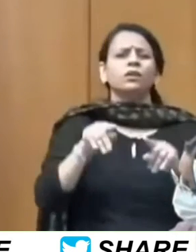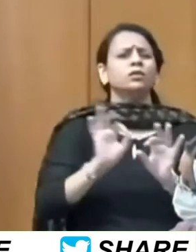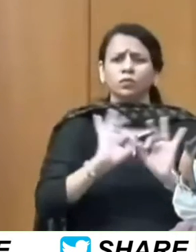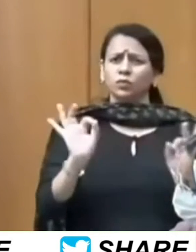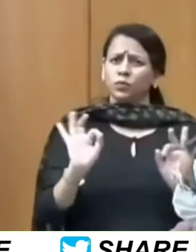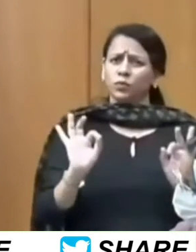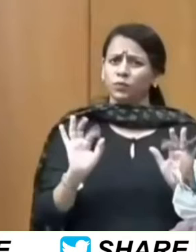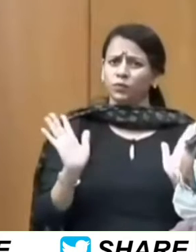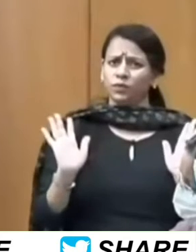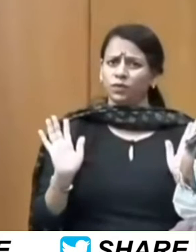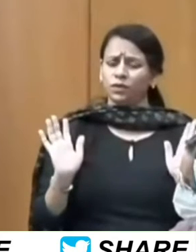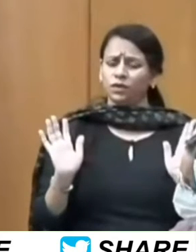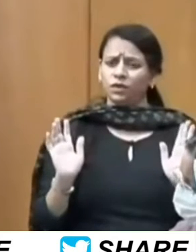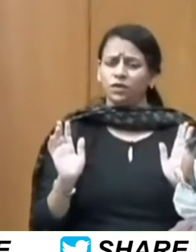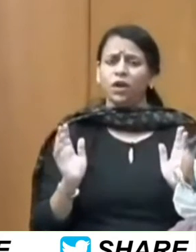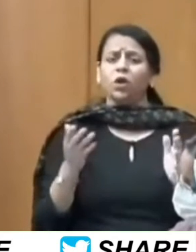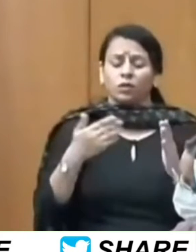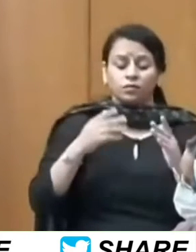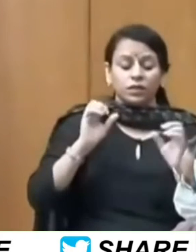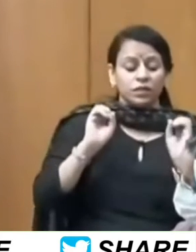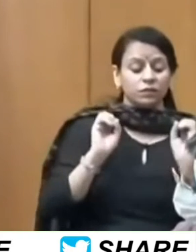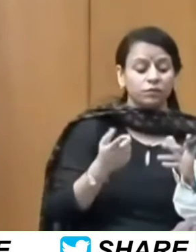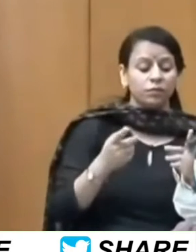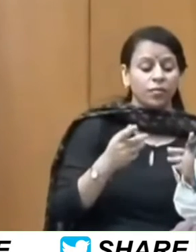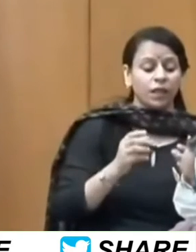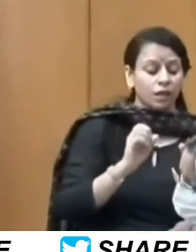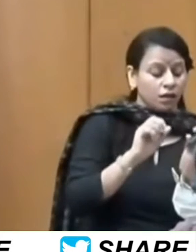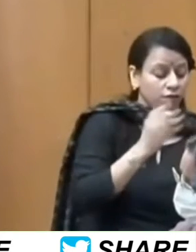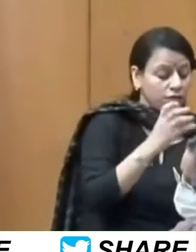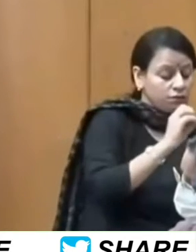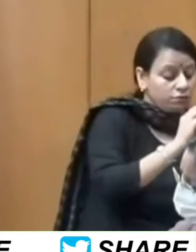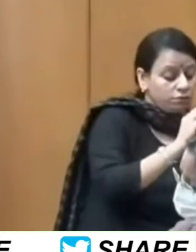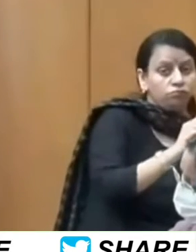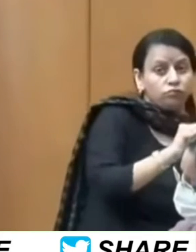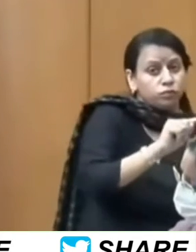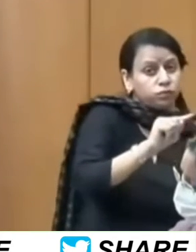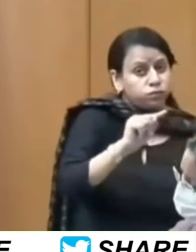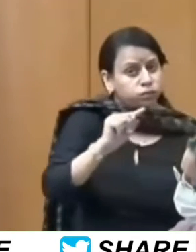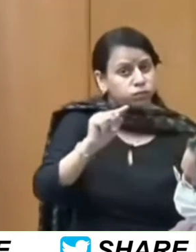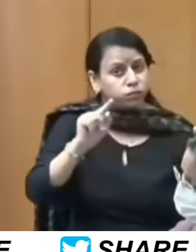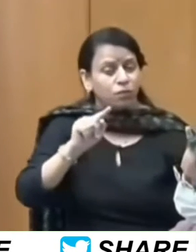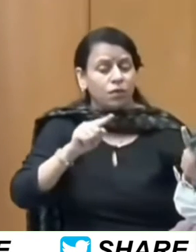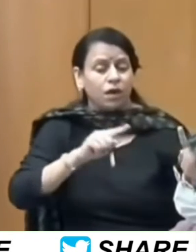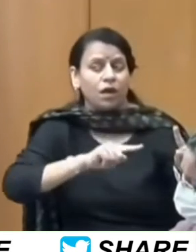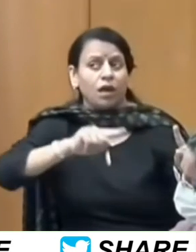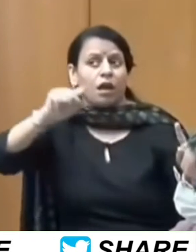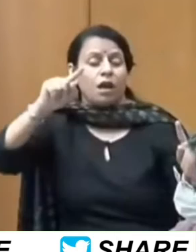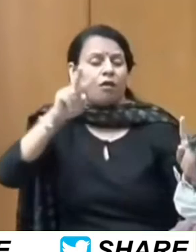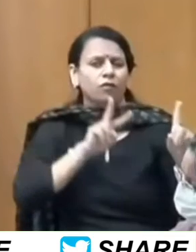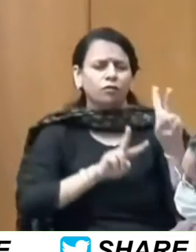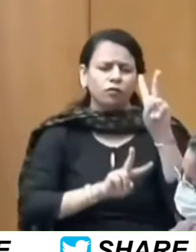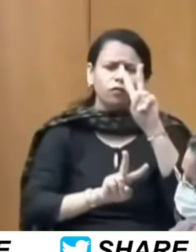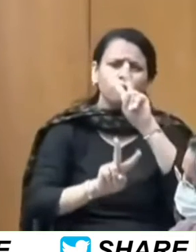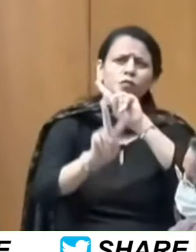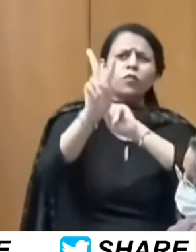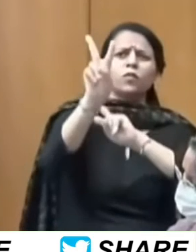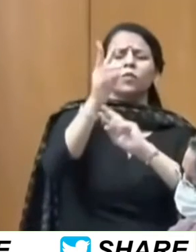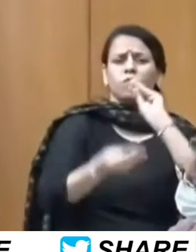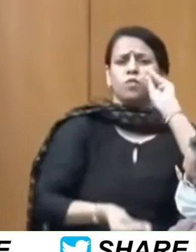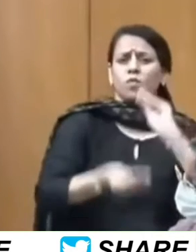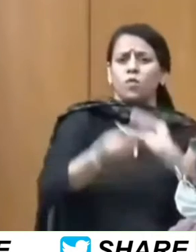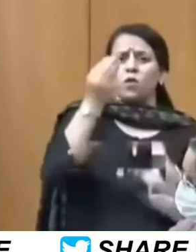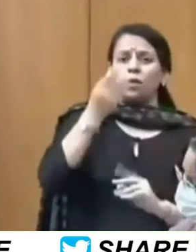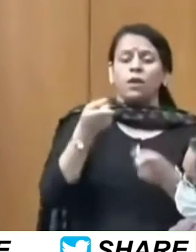है, उसकी प्रीफेस से उसकी एंड चैप्टर तक एक विजन रहती है, एक उत्साह रहती है,